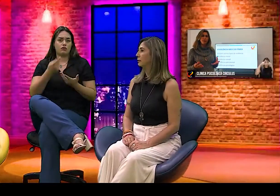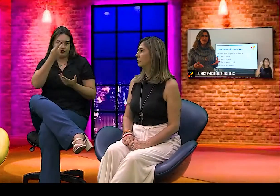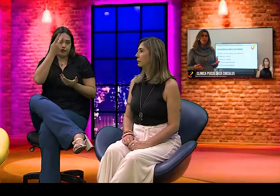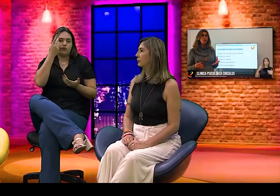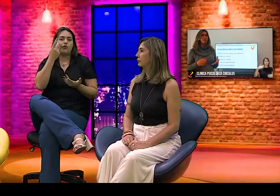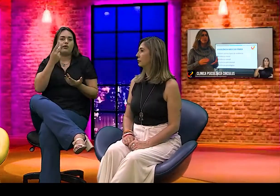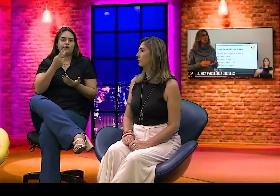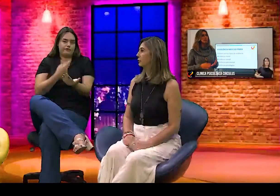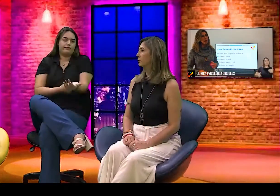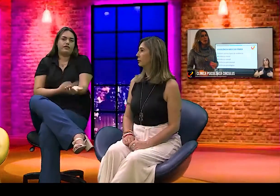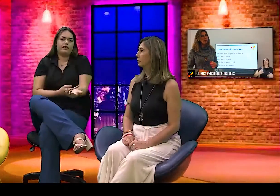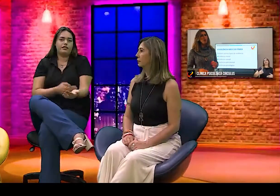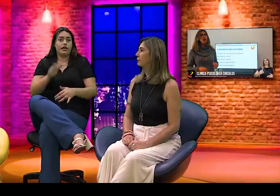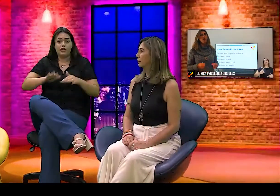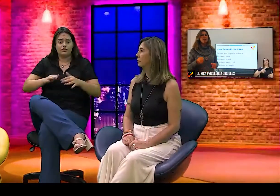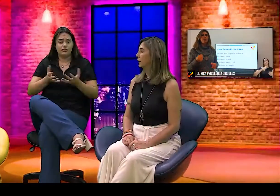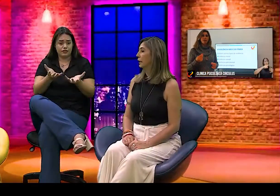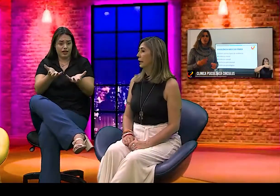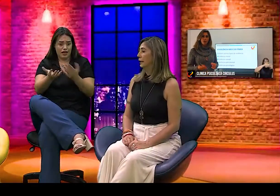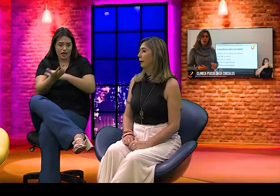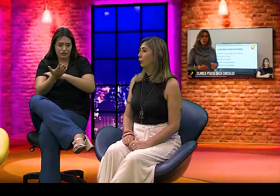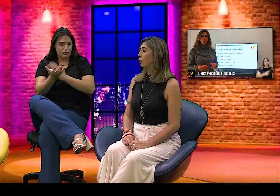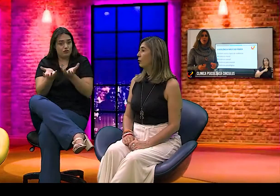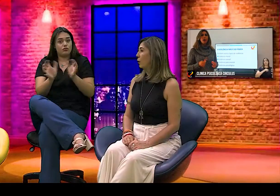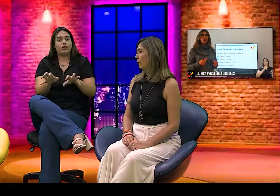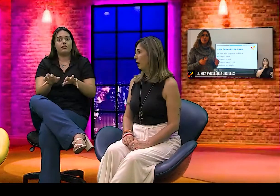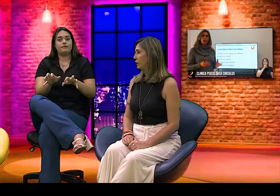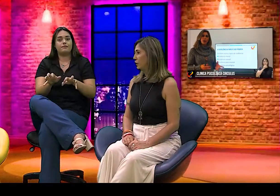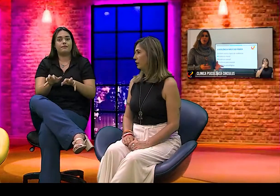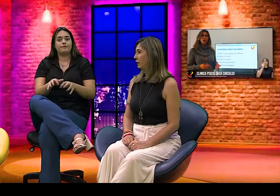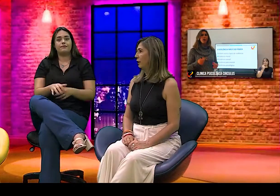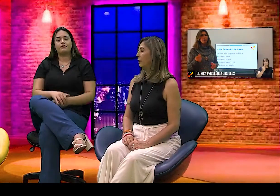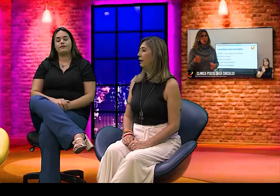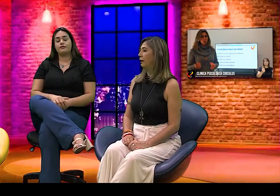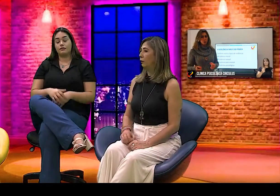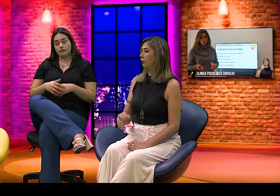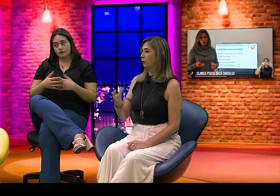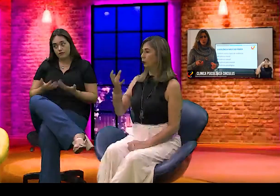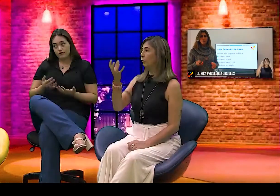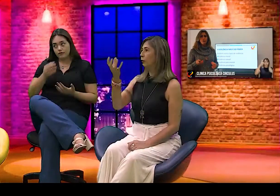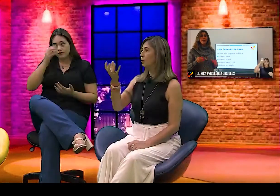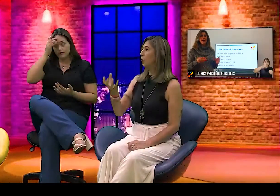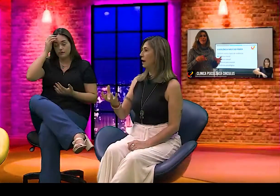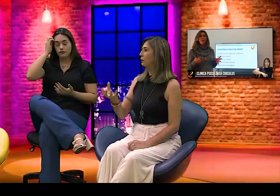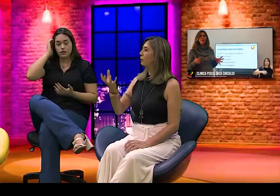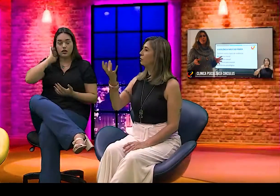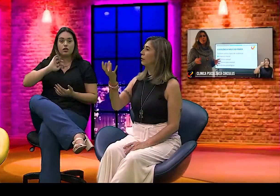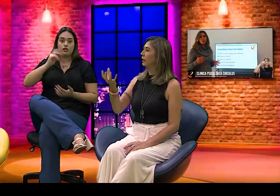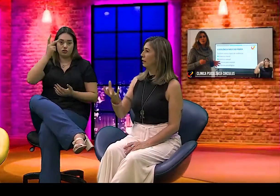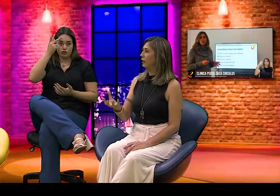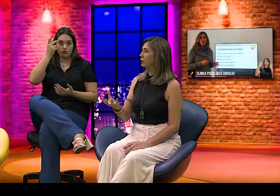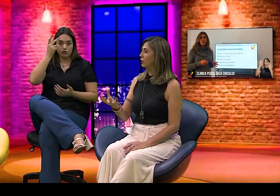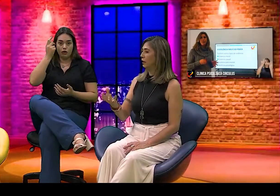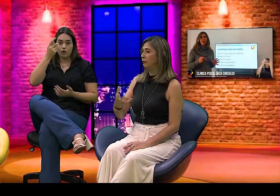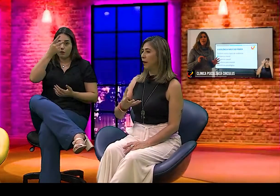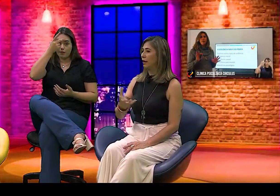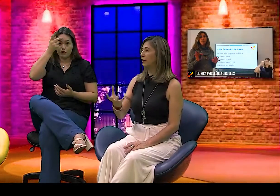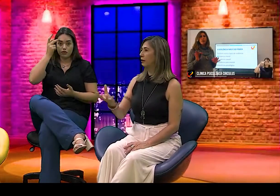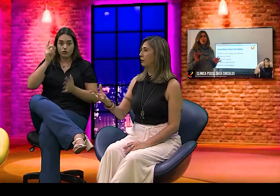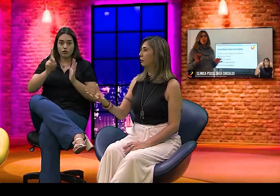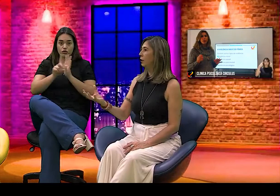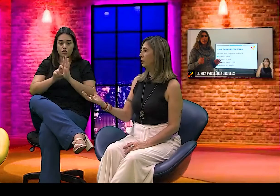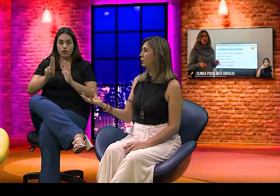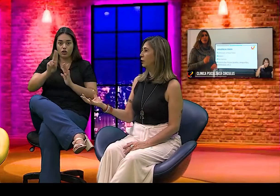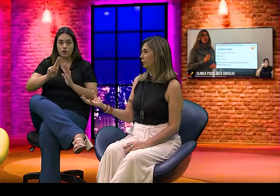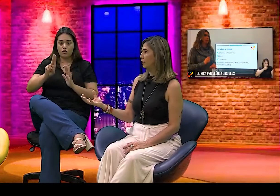pessoa que muitas vezes não quer ajuda? Então, normalmente, um usuário, né, um dependente, ele